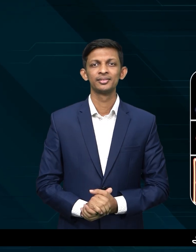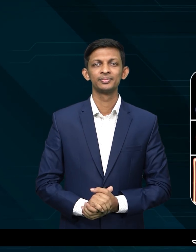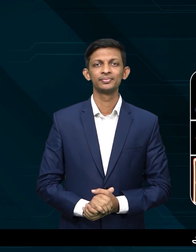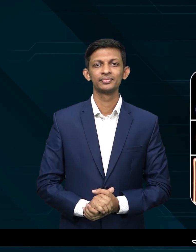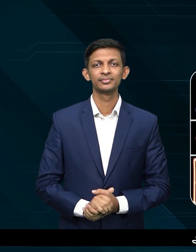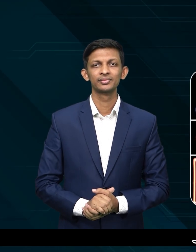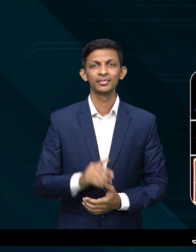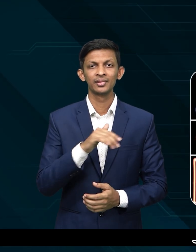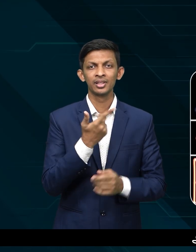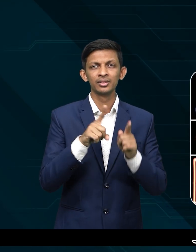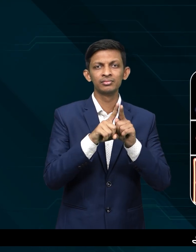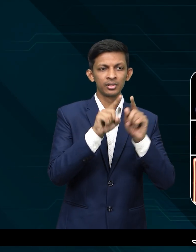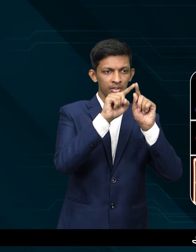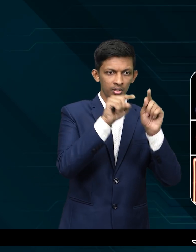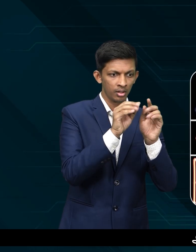அரிய வாயு,